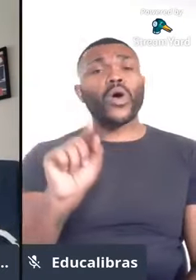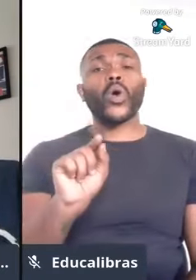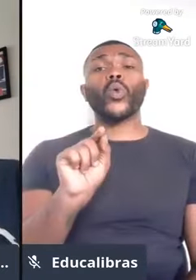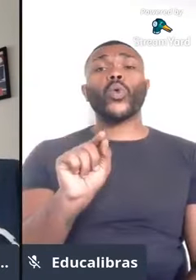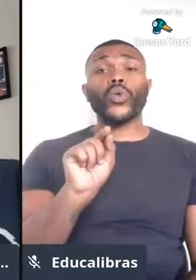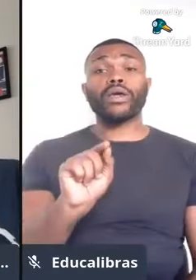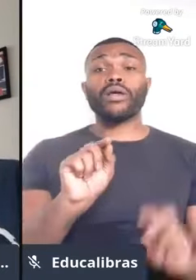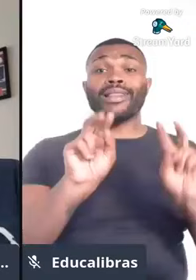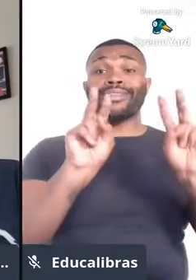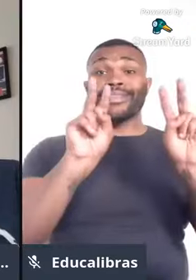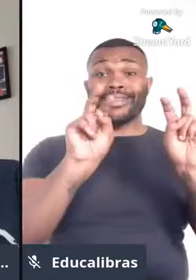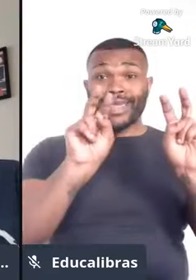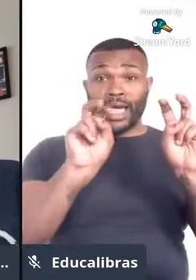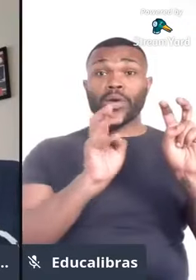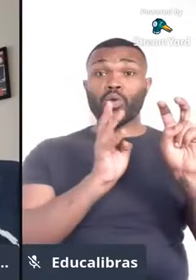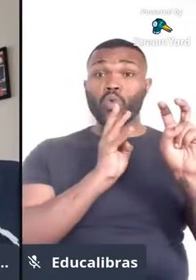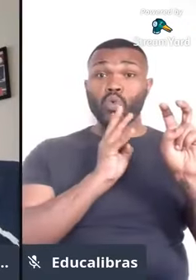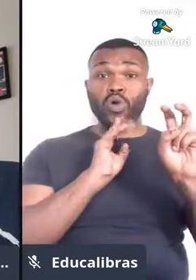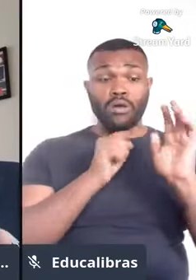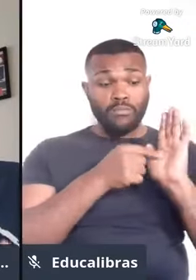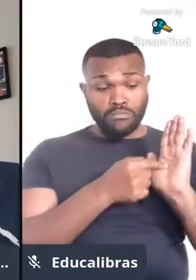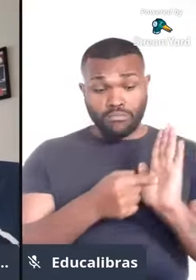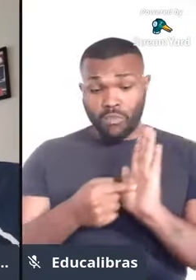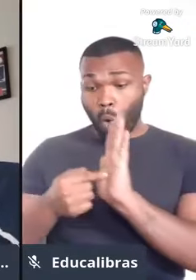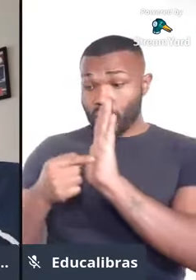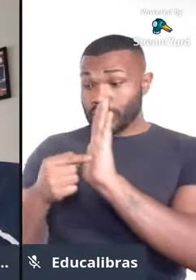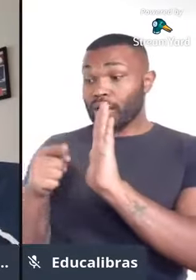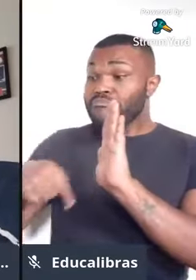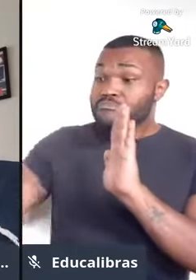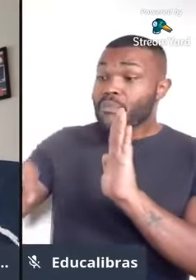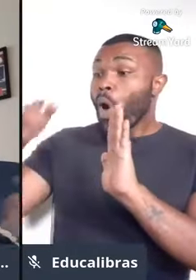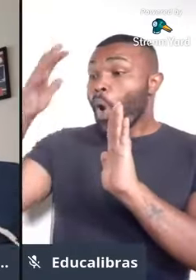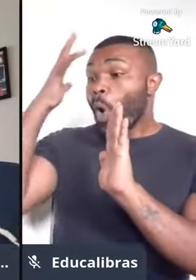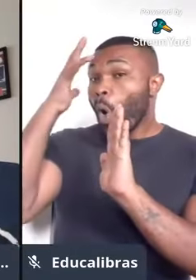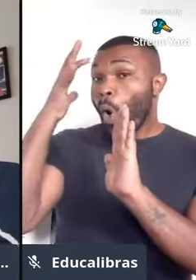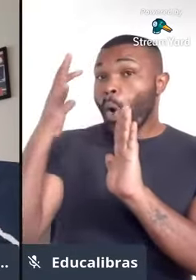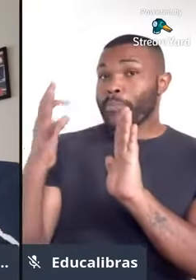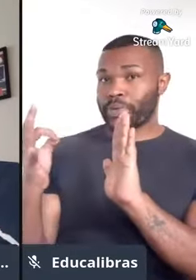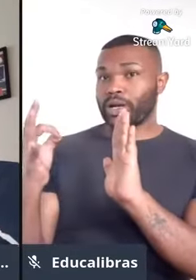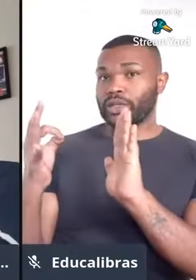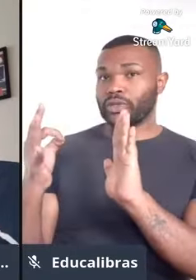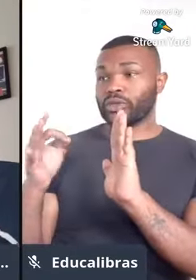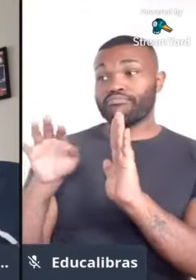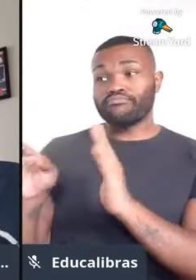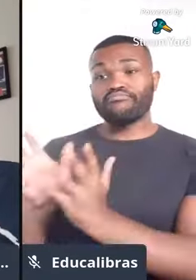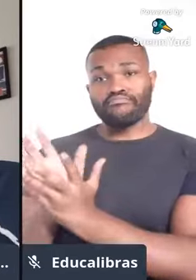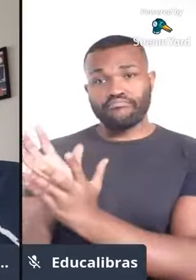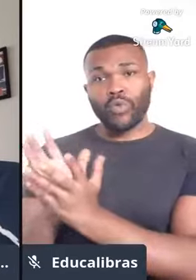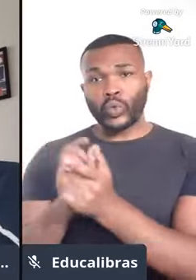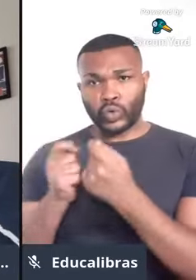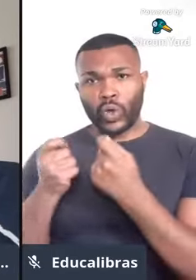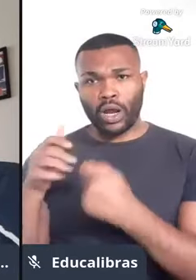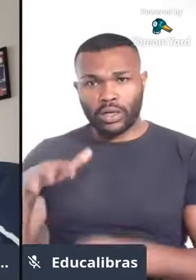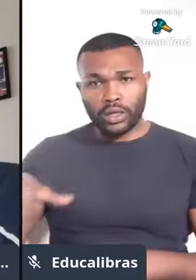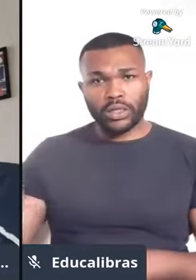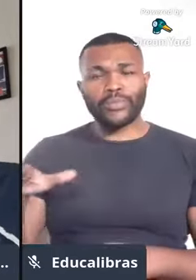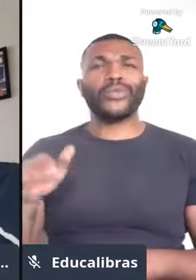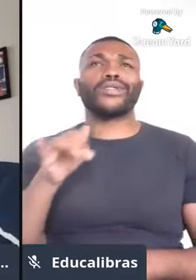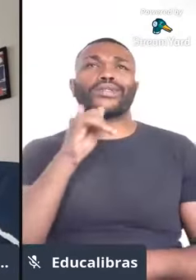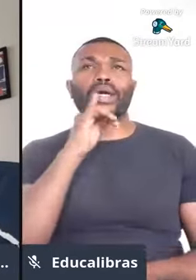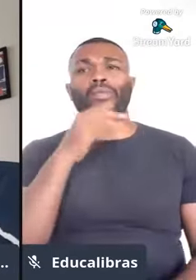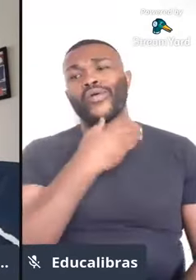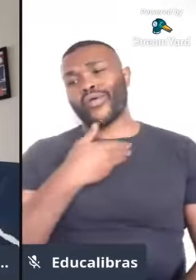essas pessoas compreendam isso dessa maneira, sabe? Isso no jornalismo. Nas políticas públicas de maneira geral,